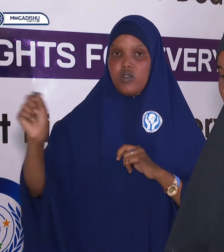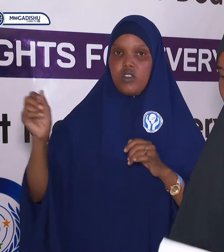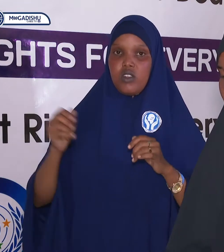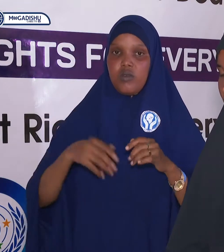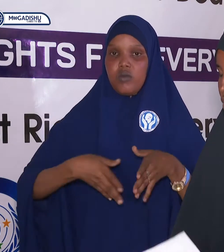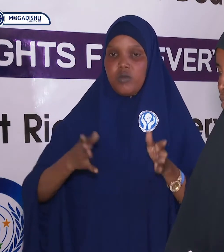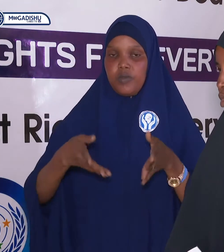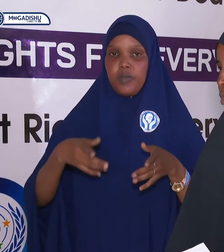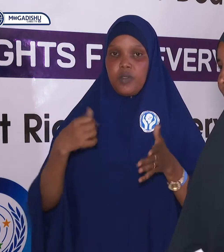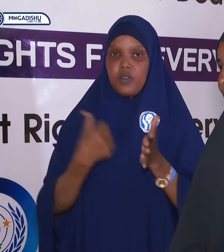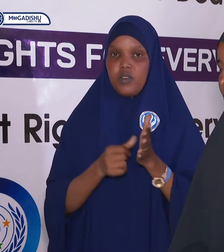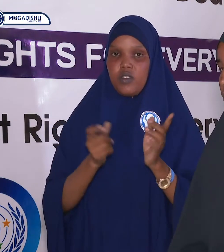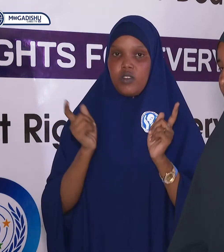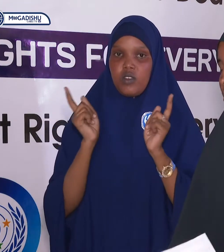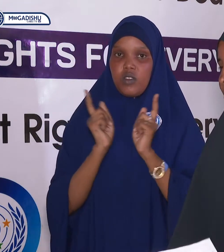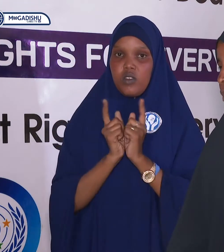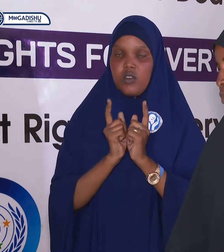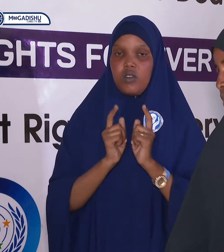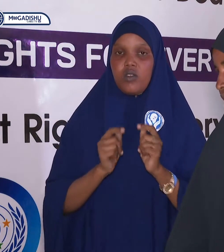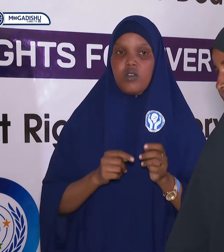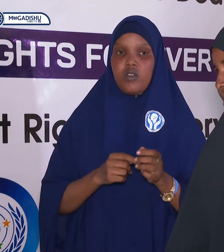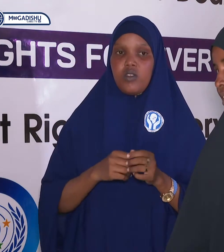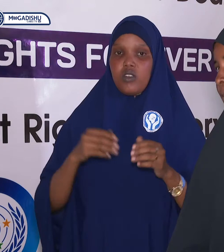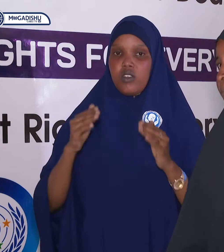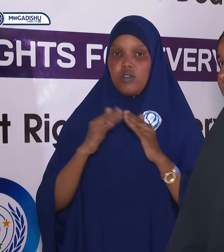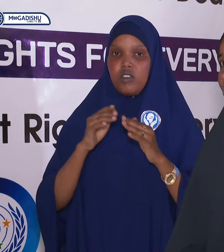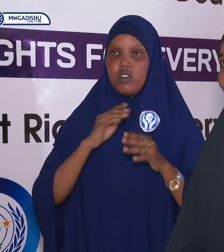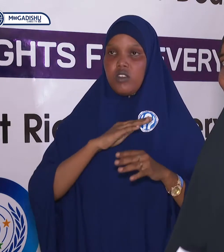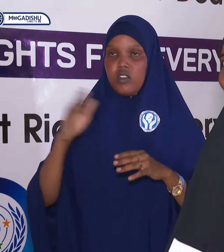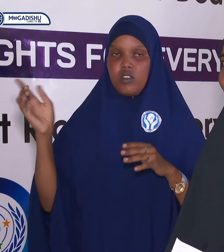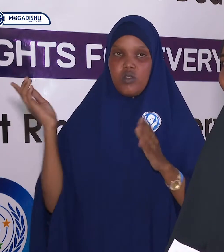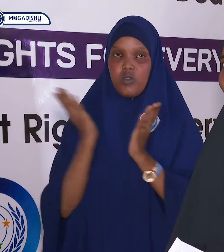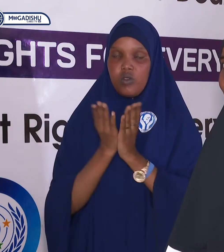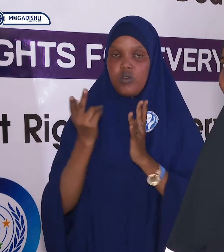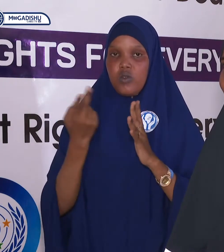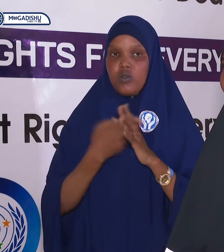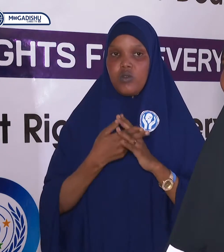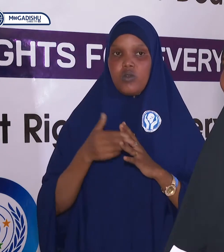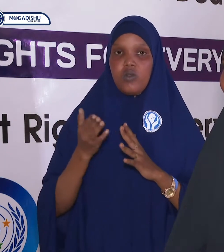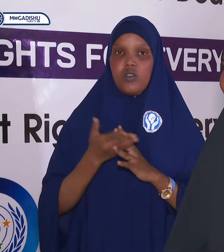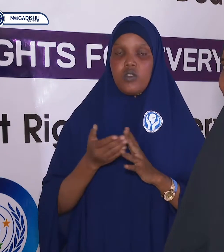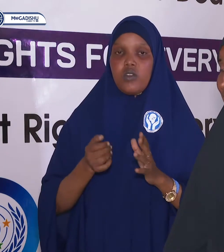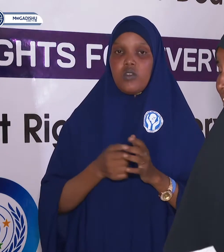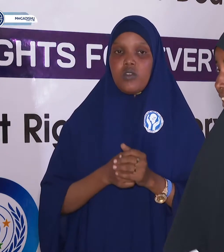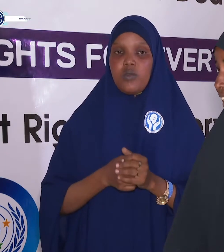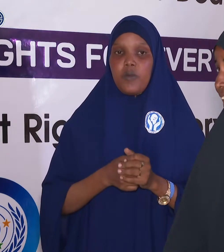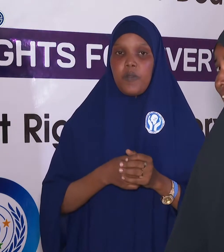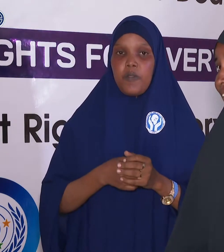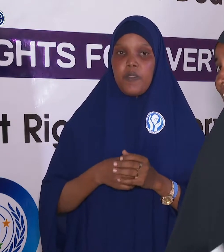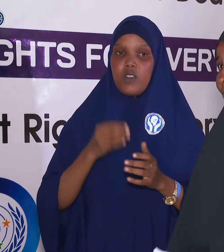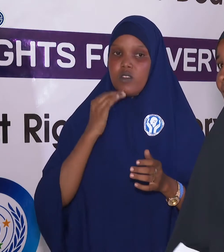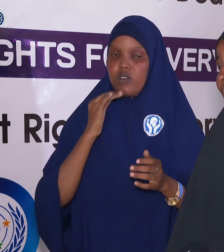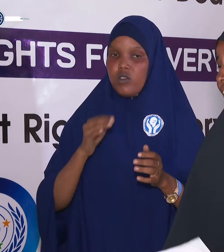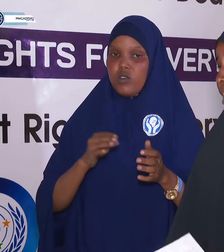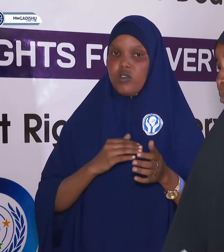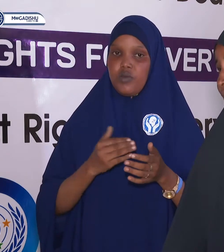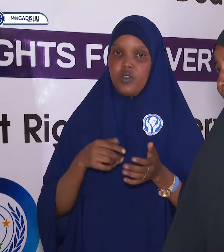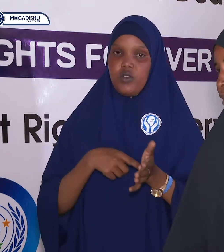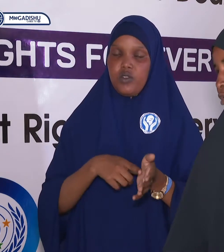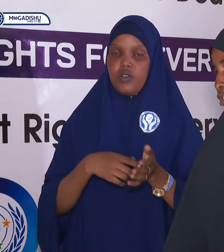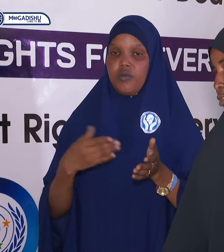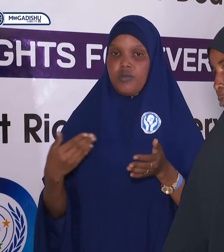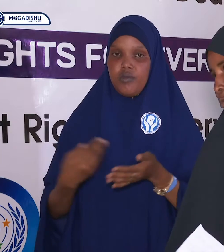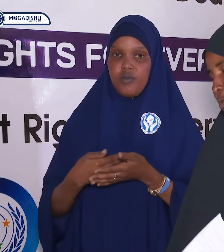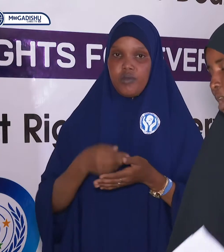iyo hoyga iyo goobta waxbarasho u dhexaysa tusaale ahaan waxaa caruurta ku dhibaata dhexda caruur